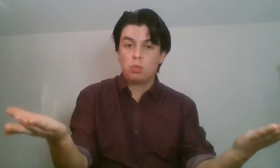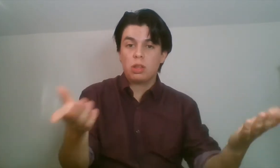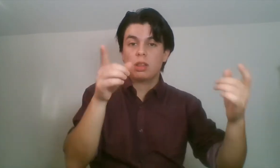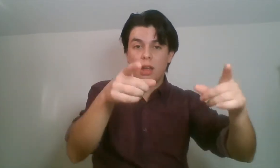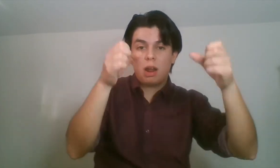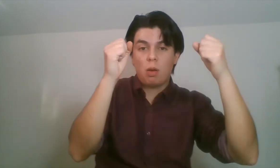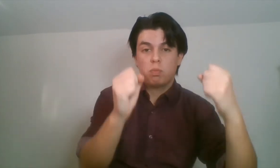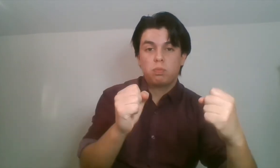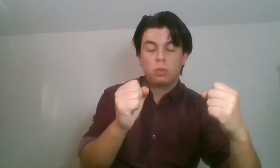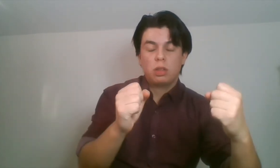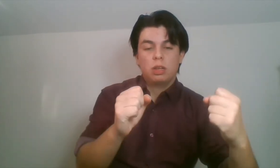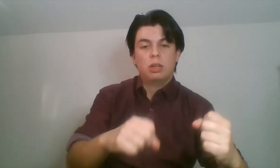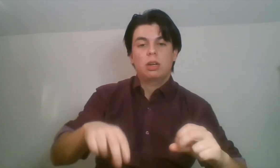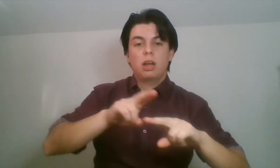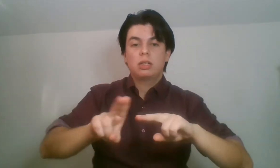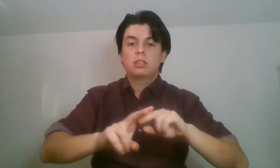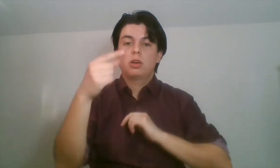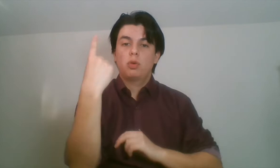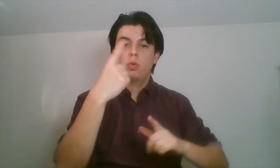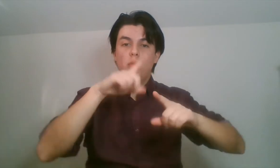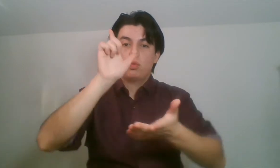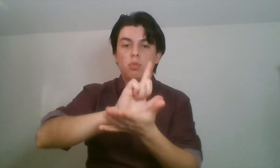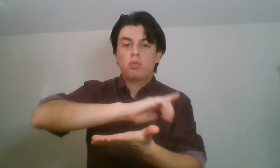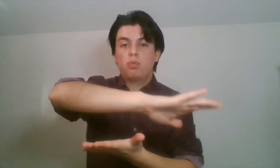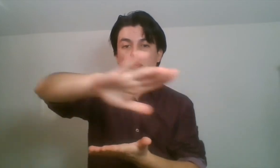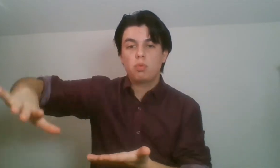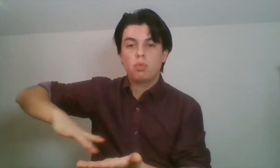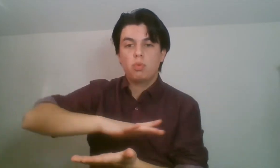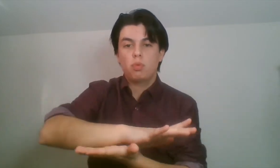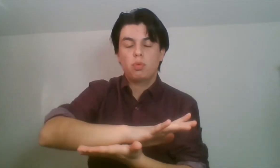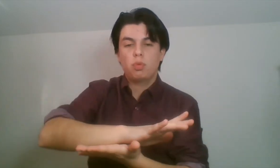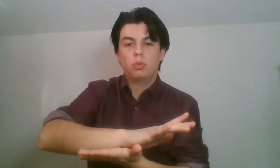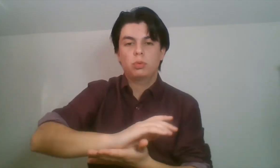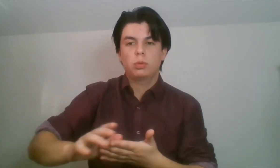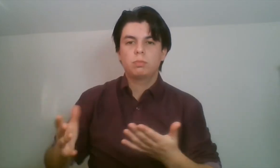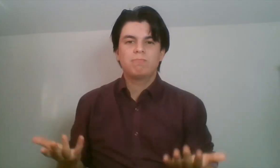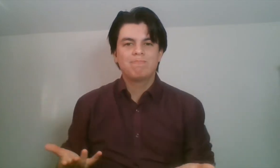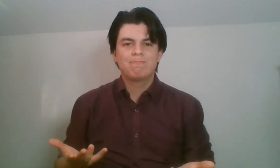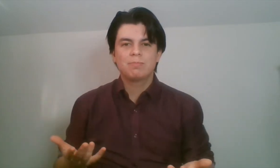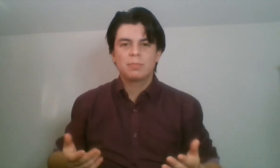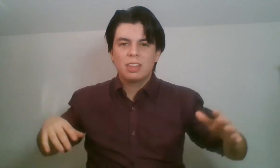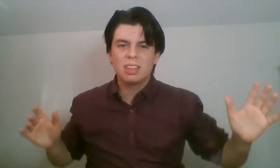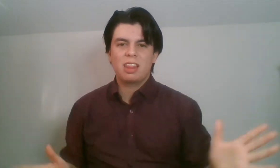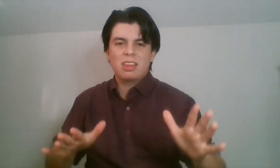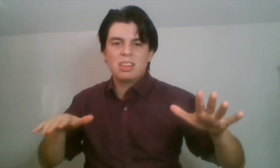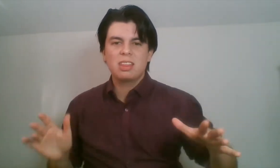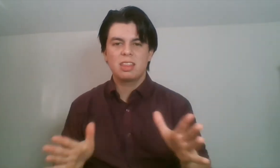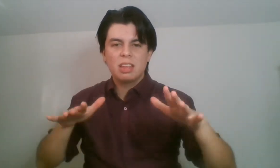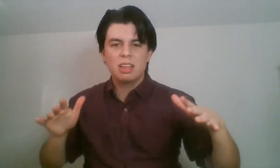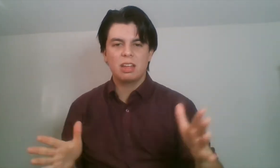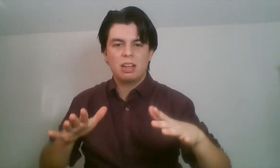damos a ustedes la posibilidad de generar también un espacio